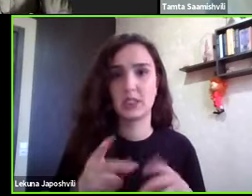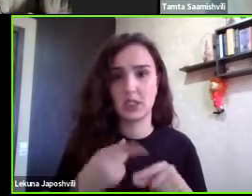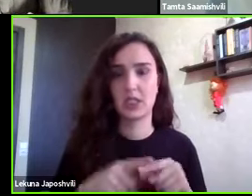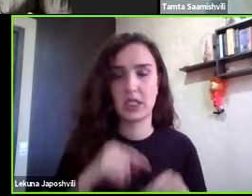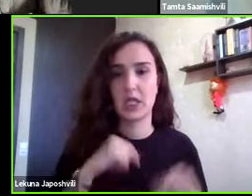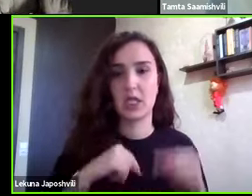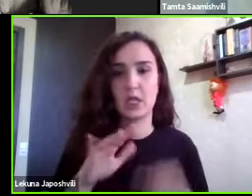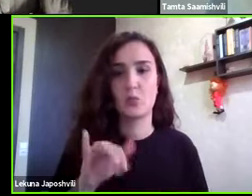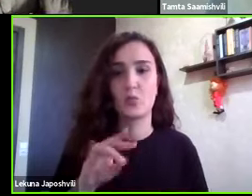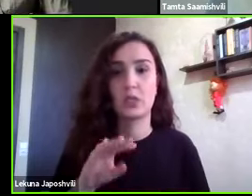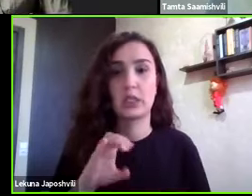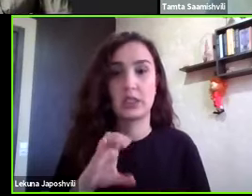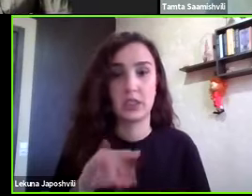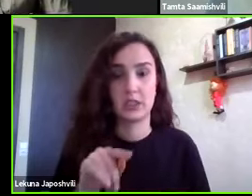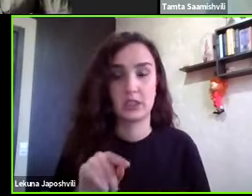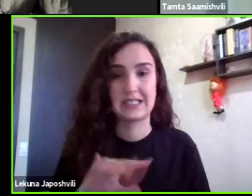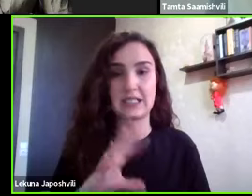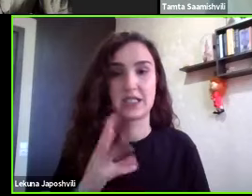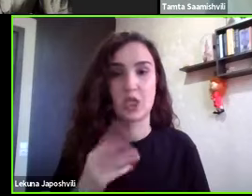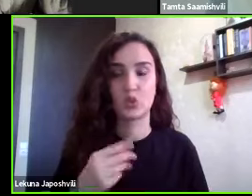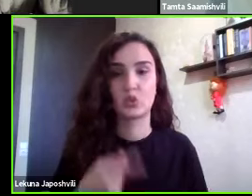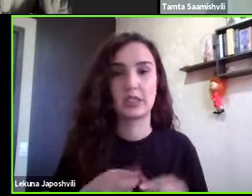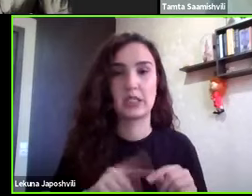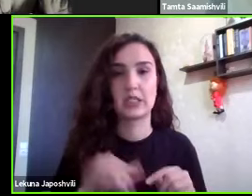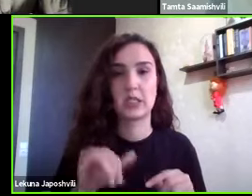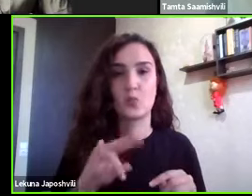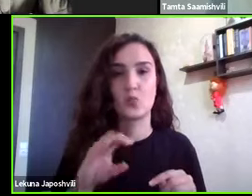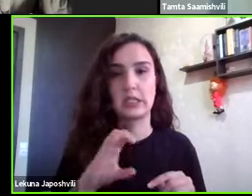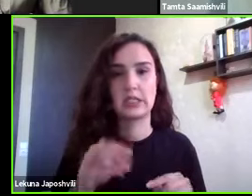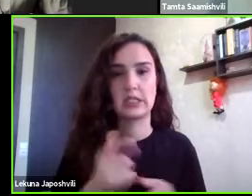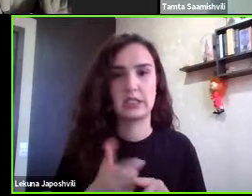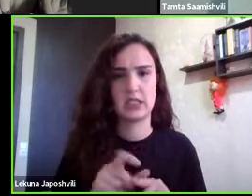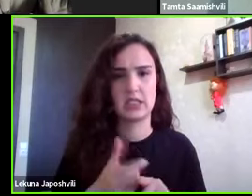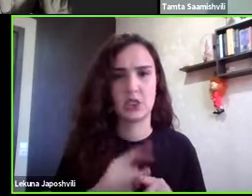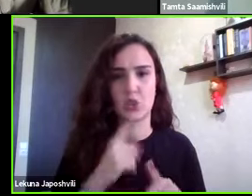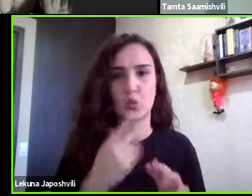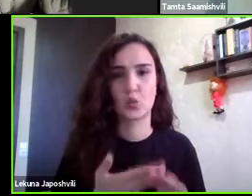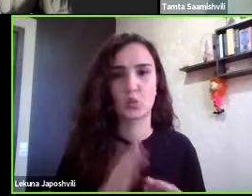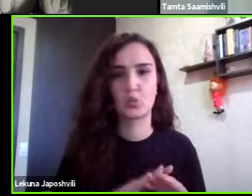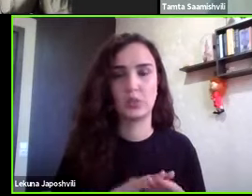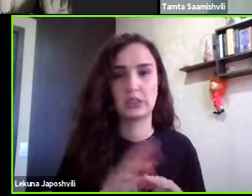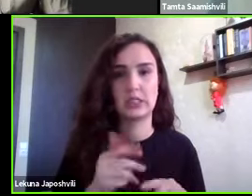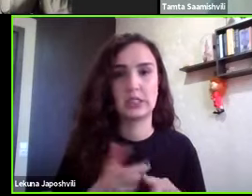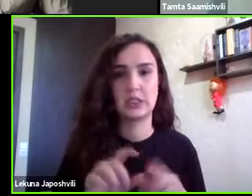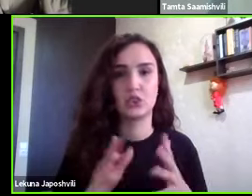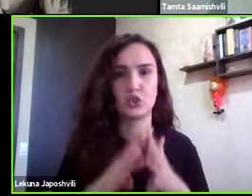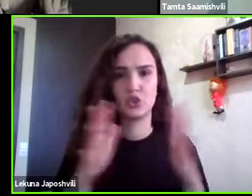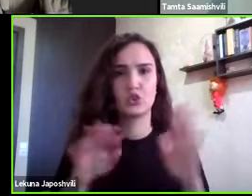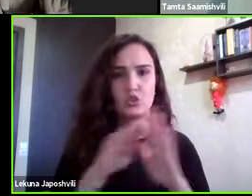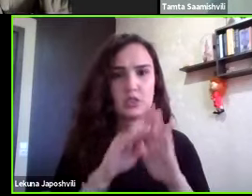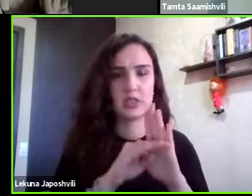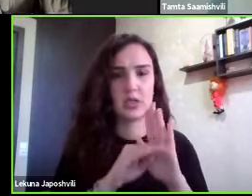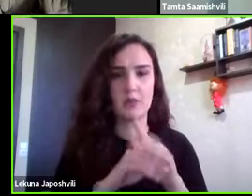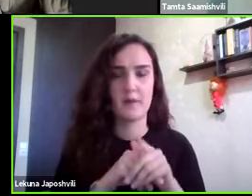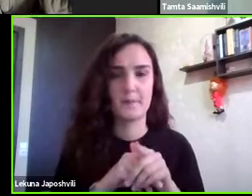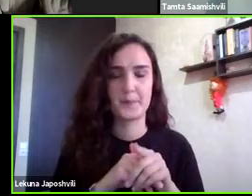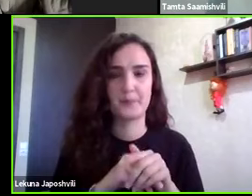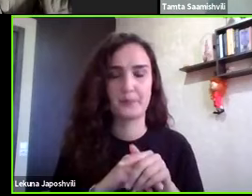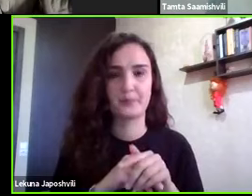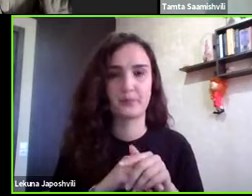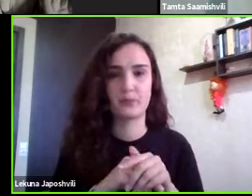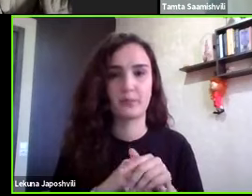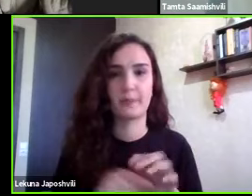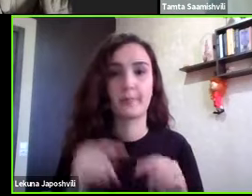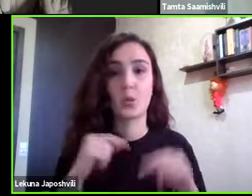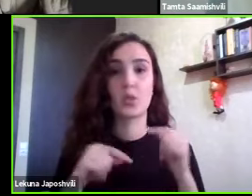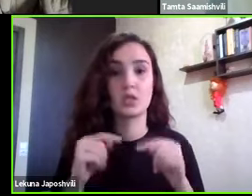სისტემას. ზოგადად ეს იმუნური სისტემა ძალიან რთული და ძალიან დიდი სისტემაა, რომელიც ესე იგი